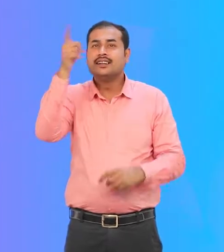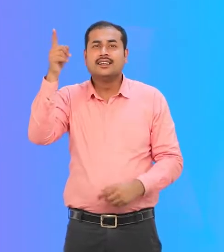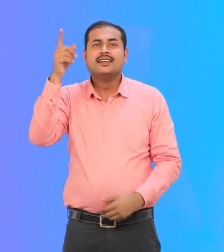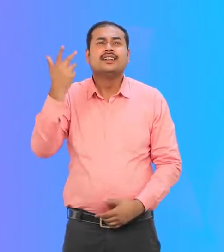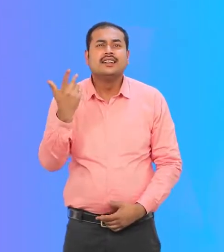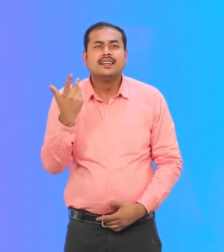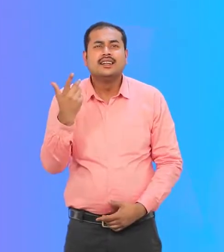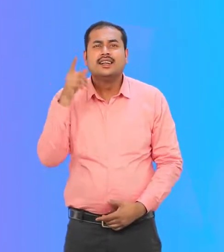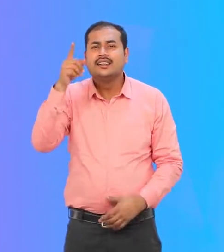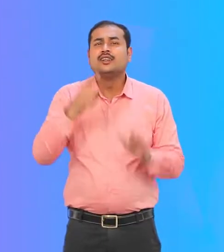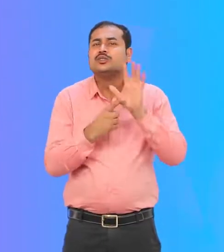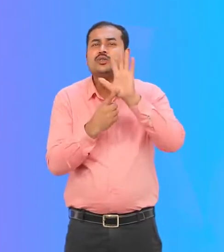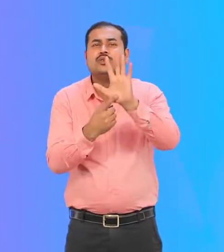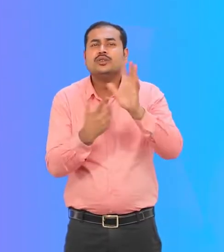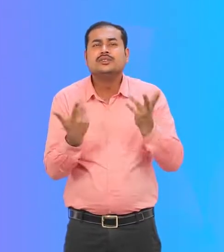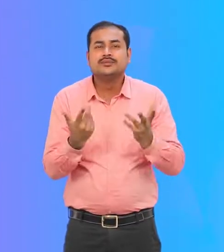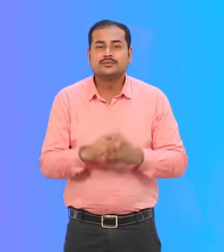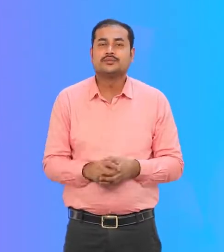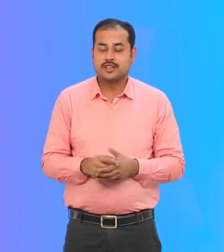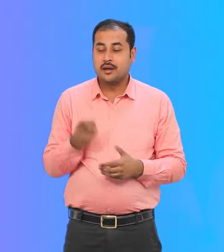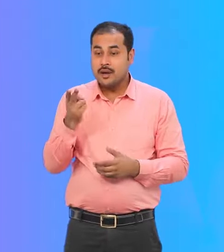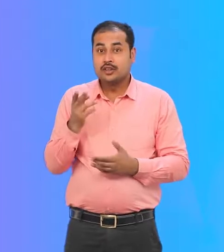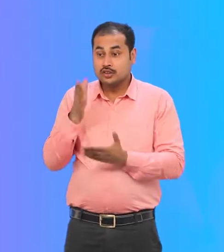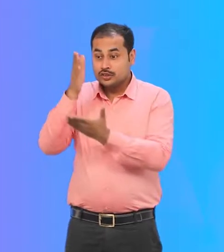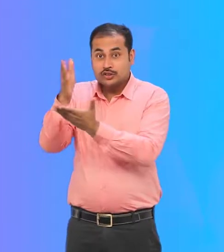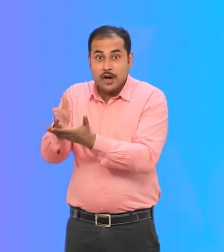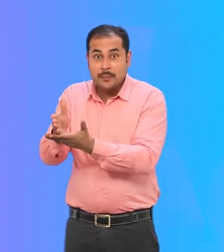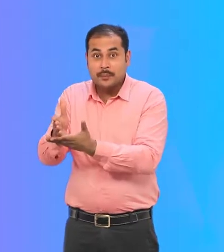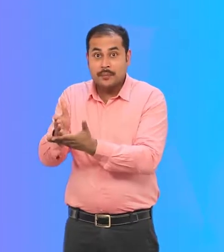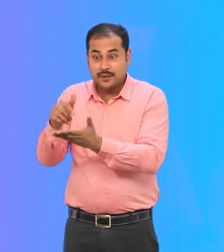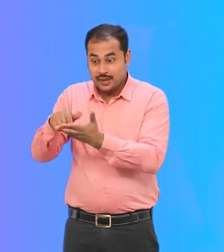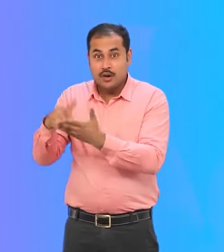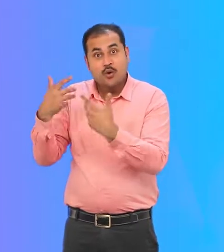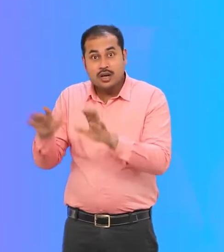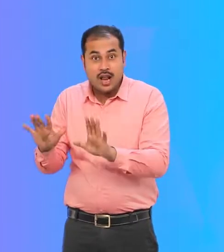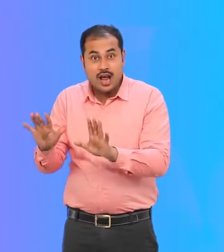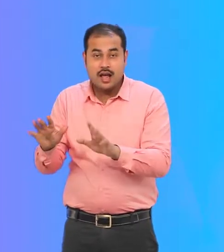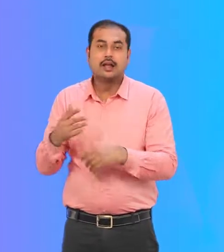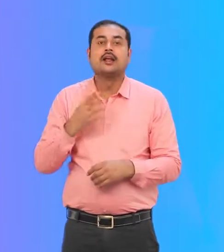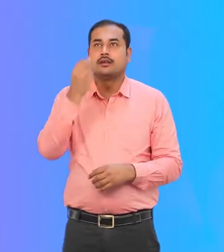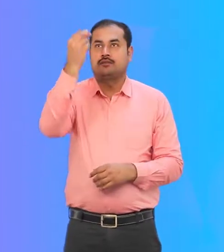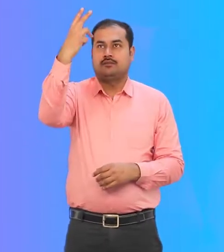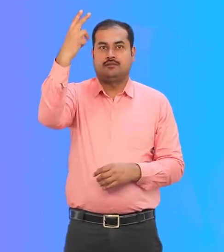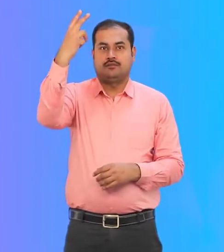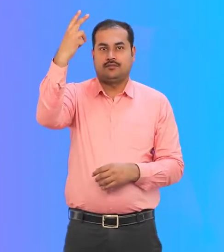जलने-बुझने वाली लाइट दिखाती है कि कौन से स्टॉप आने वाला है और कौन सा चला